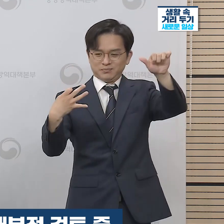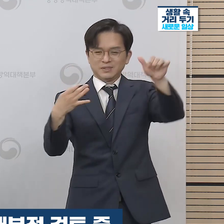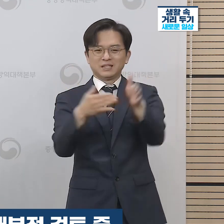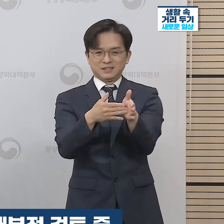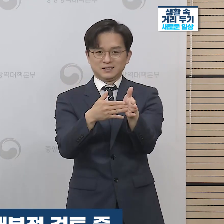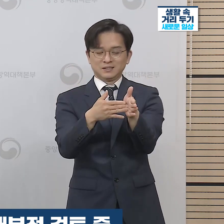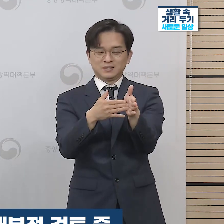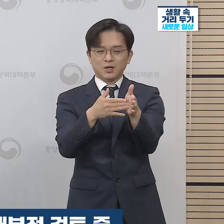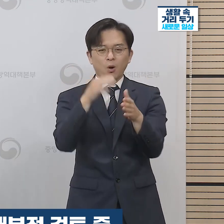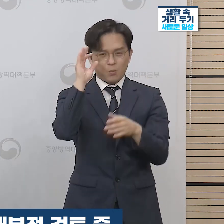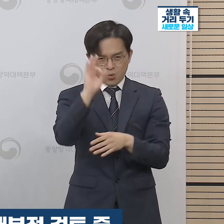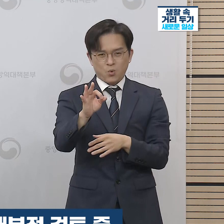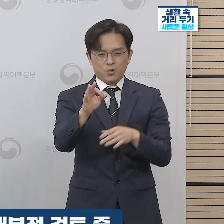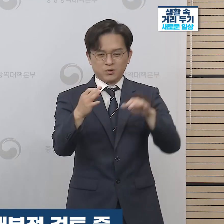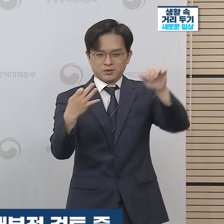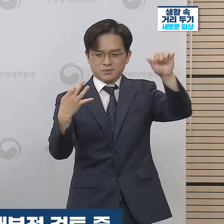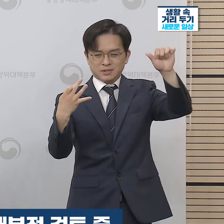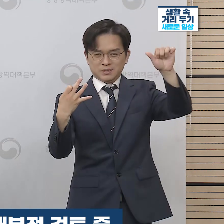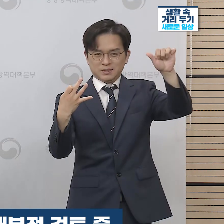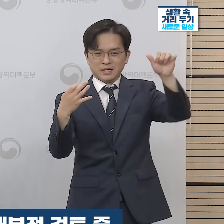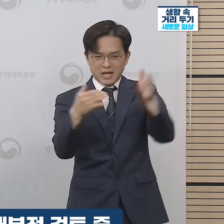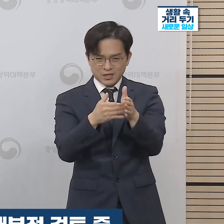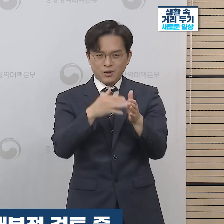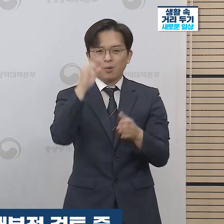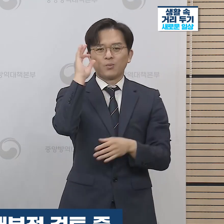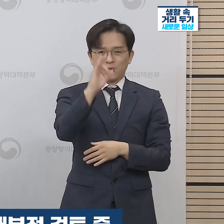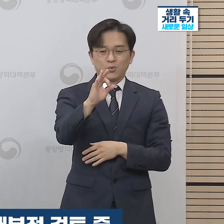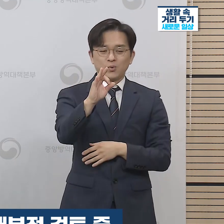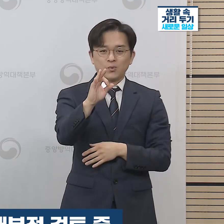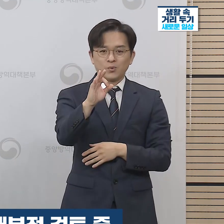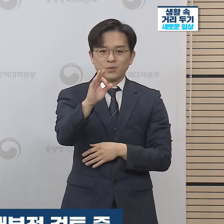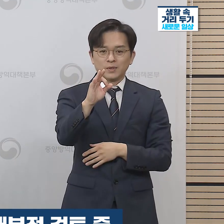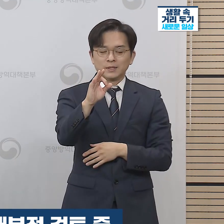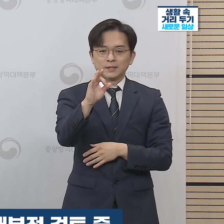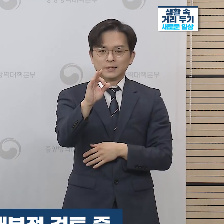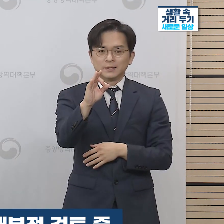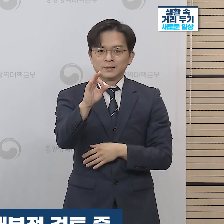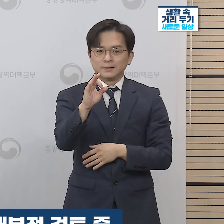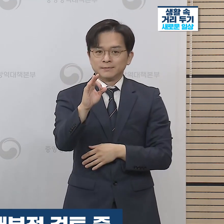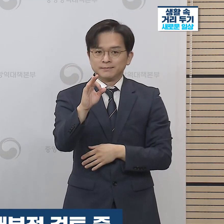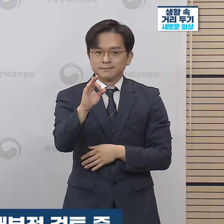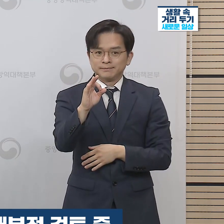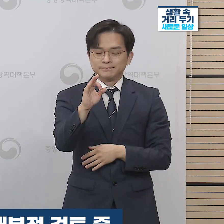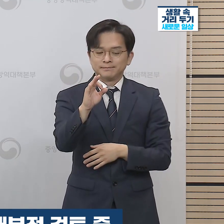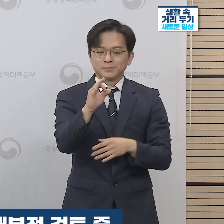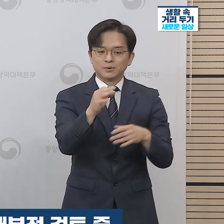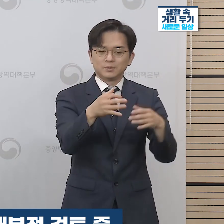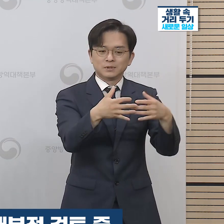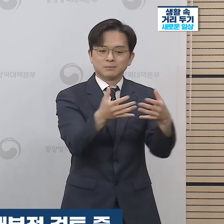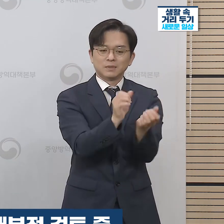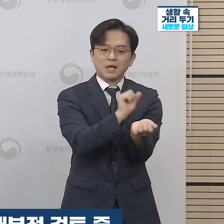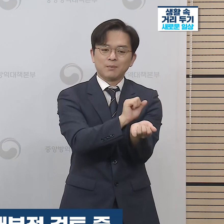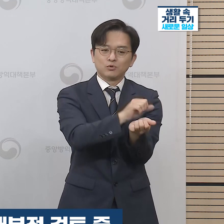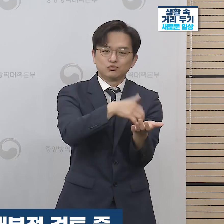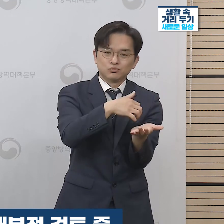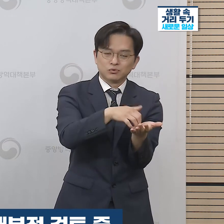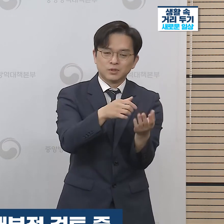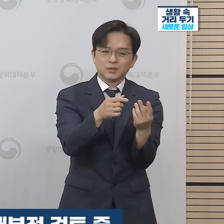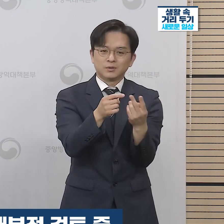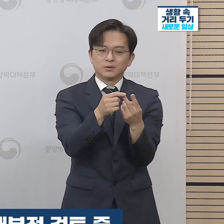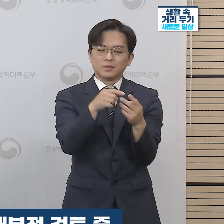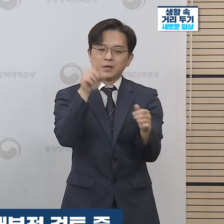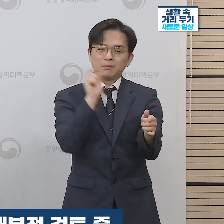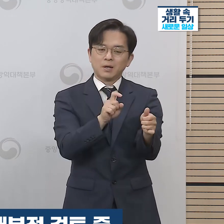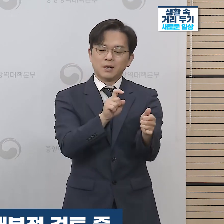별로 새롭게 에 등장하는 그 클러스터의 추세 라든지 또 역학 쪽으로 여전히